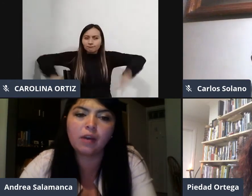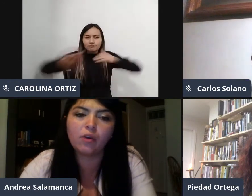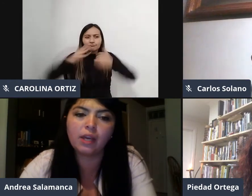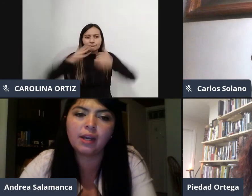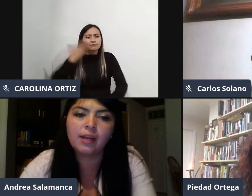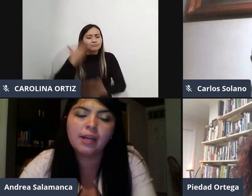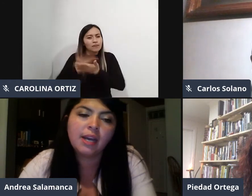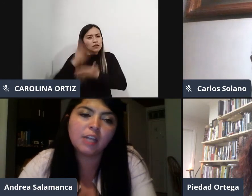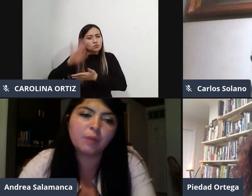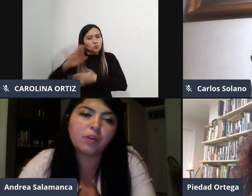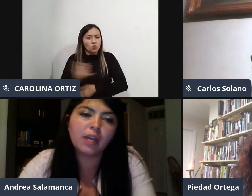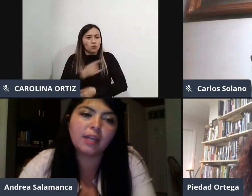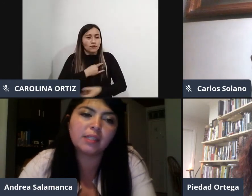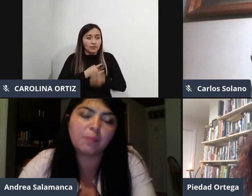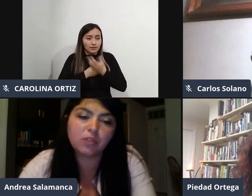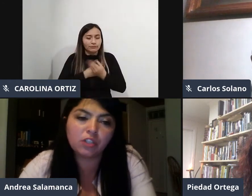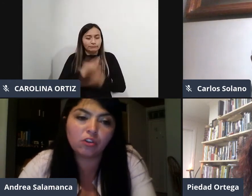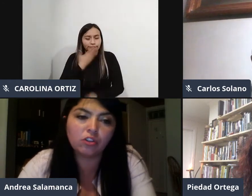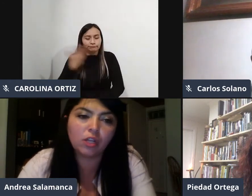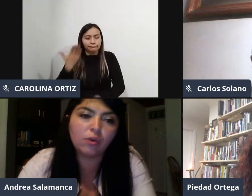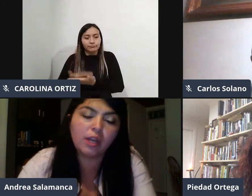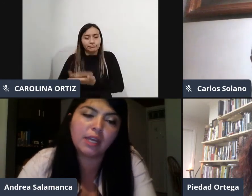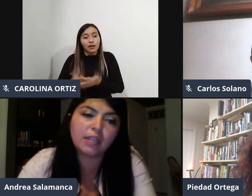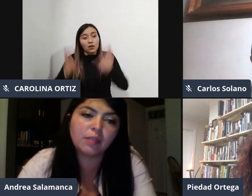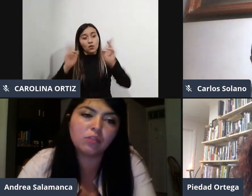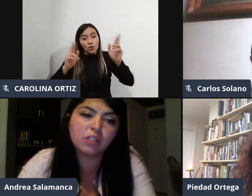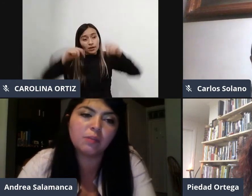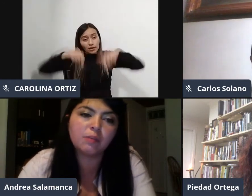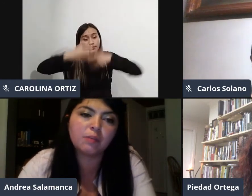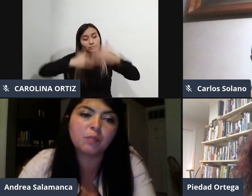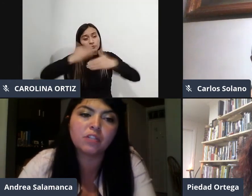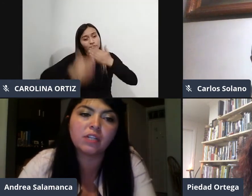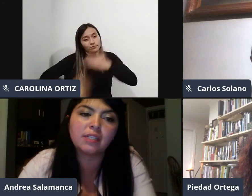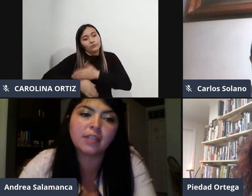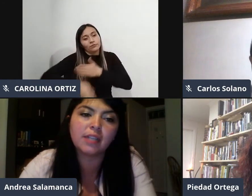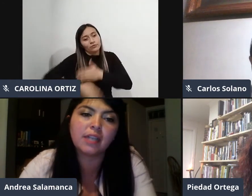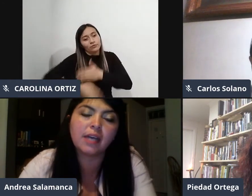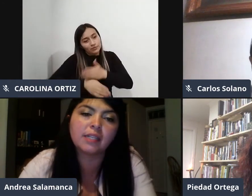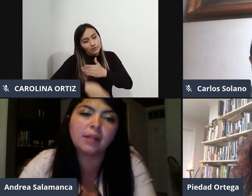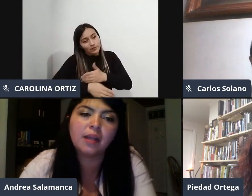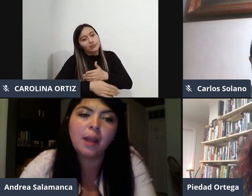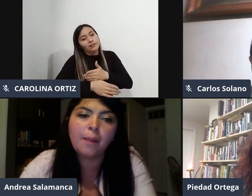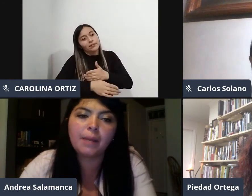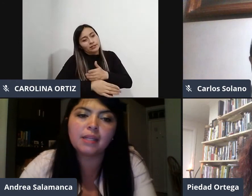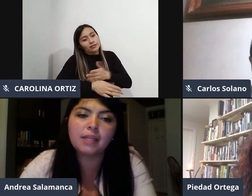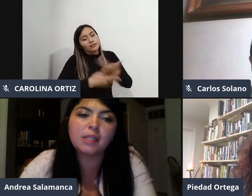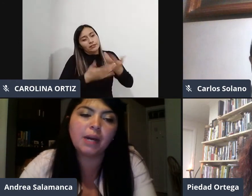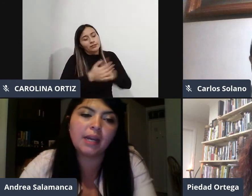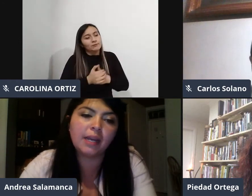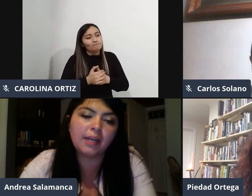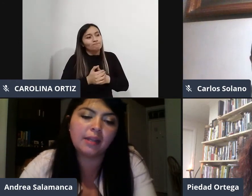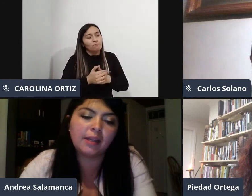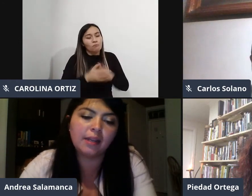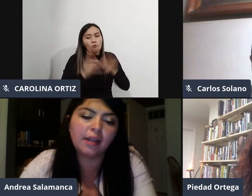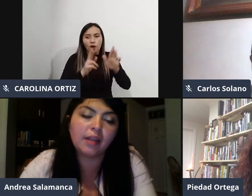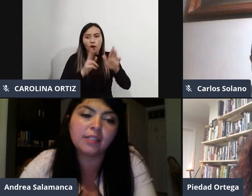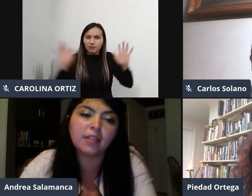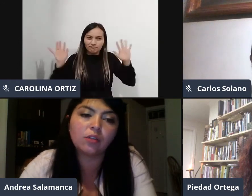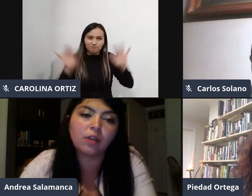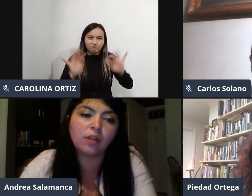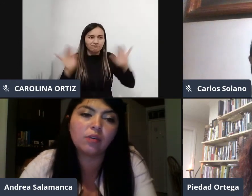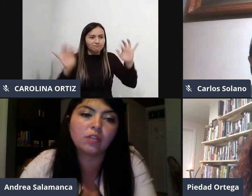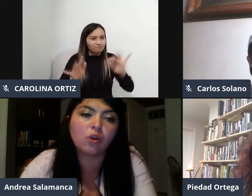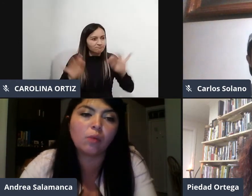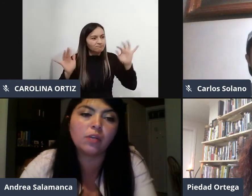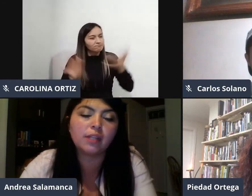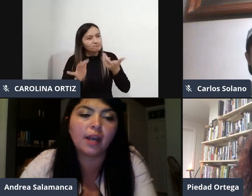Universidad Pedagógica. Espero que este proceso continúe y que hayan muchísimas más personas interesadas en participar en la